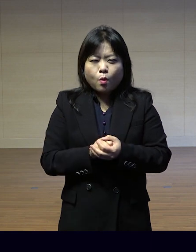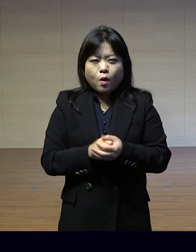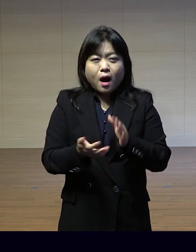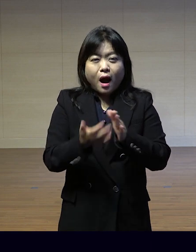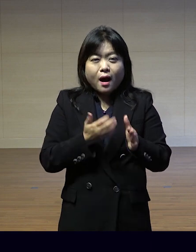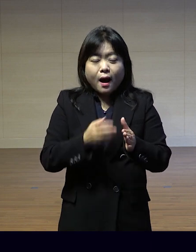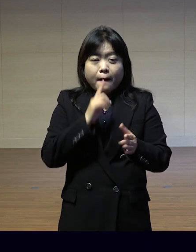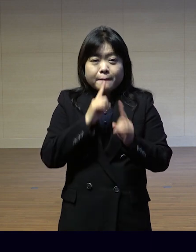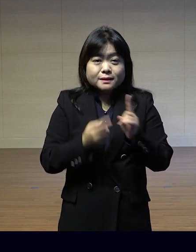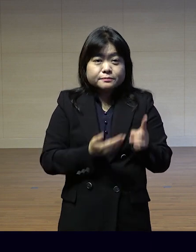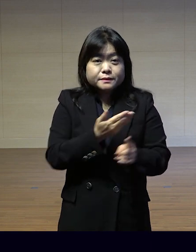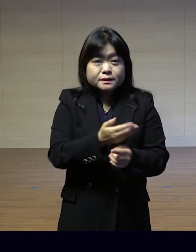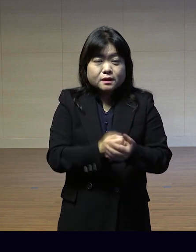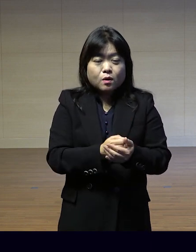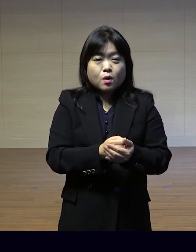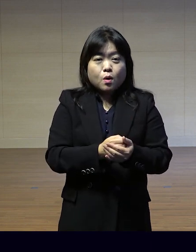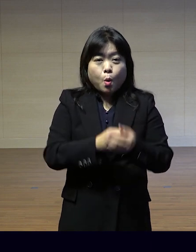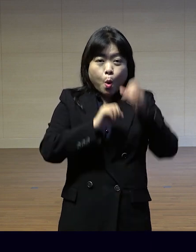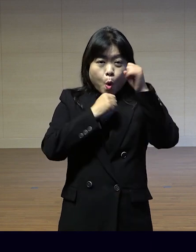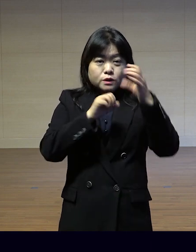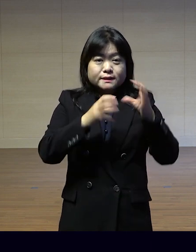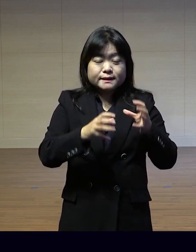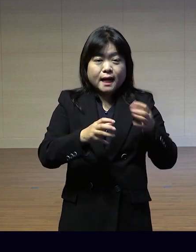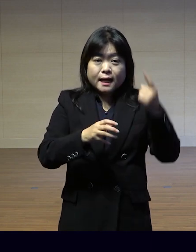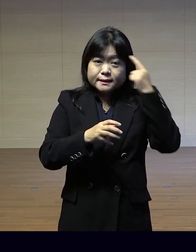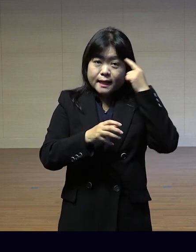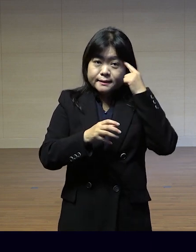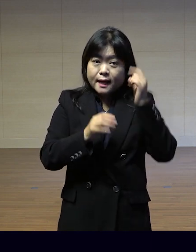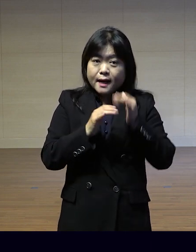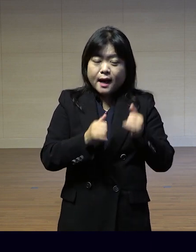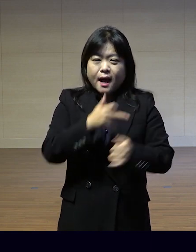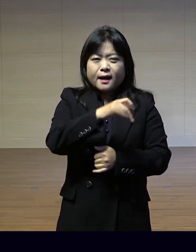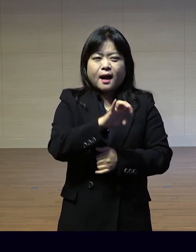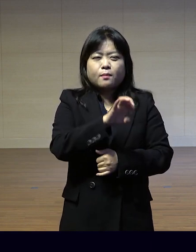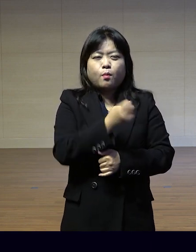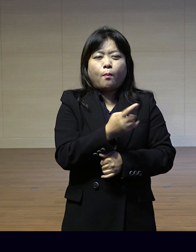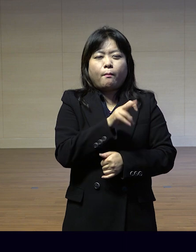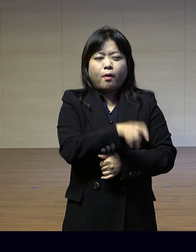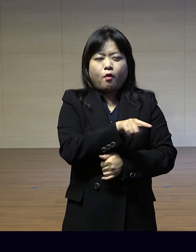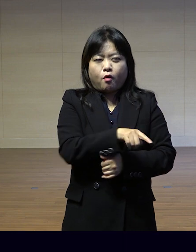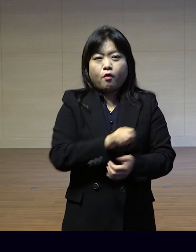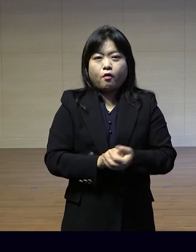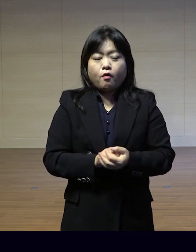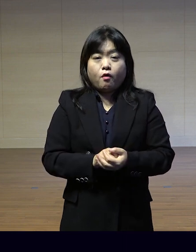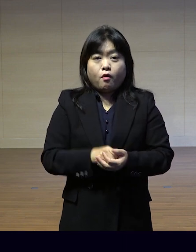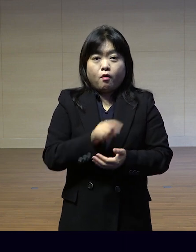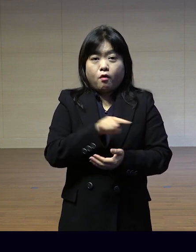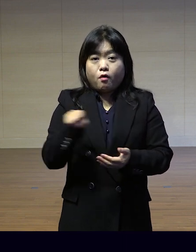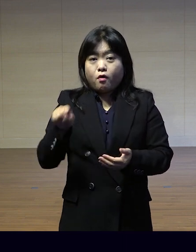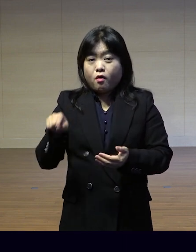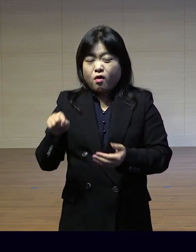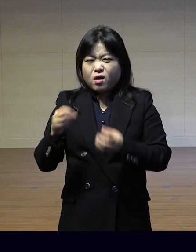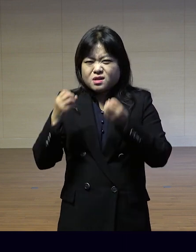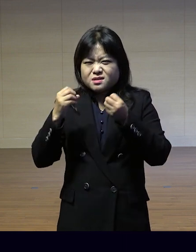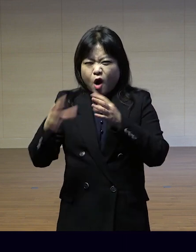아까 말씀드린 오스트리아의 사상가 철학가인 칼 포퍼. 그러니까 전자는